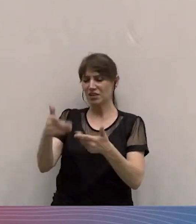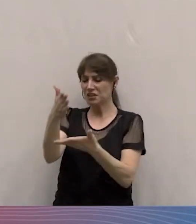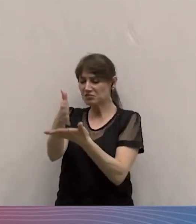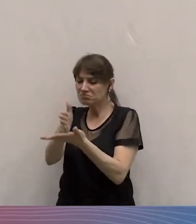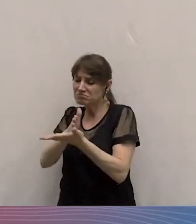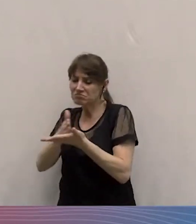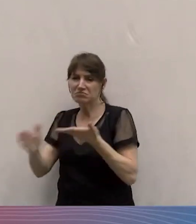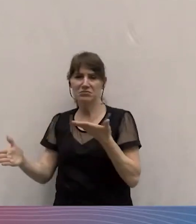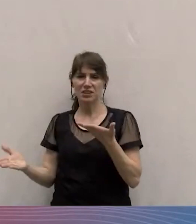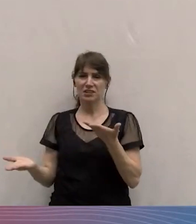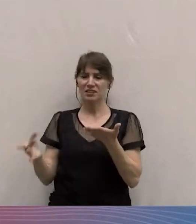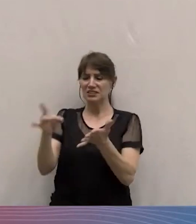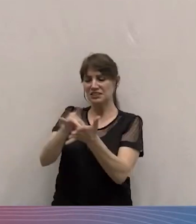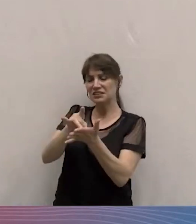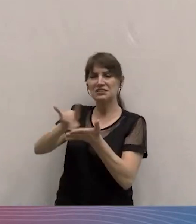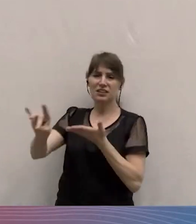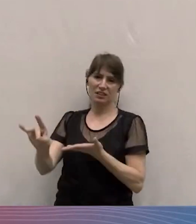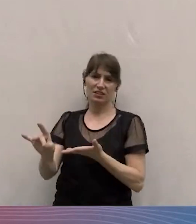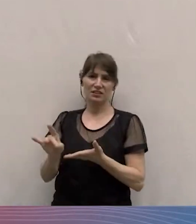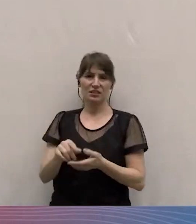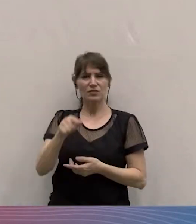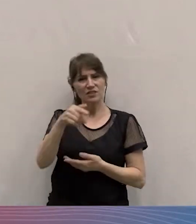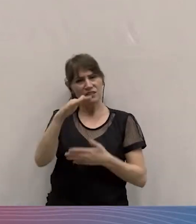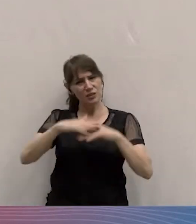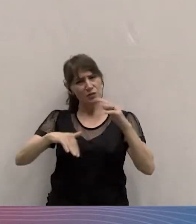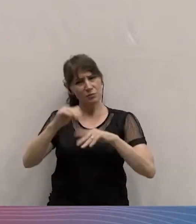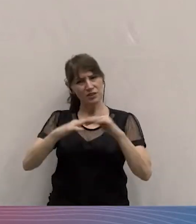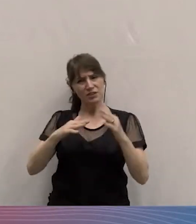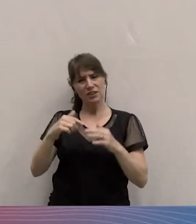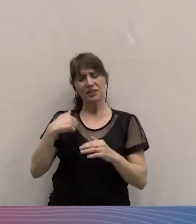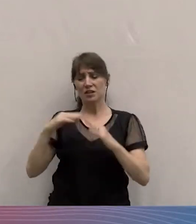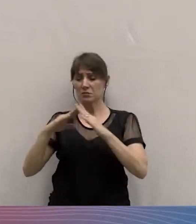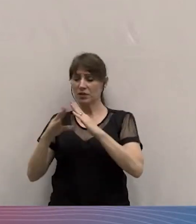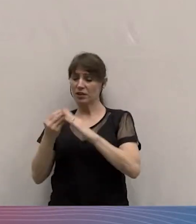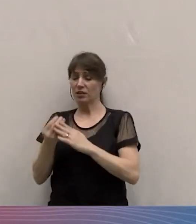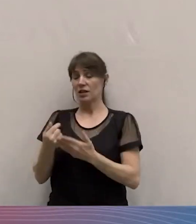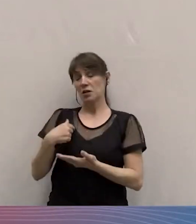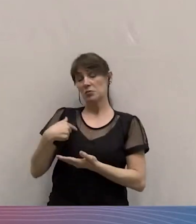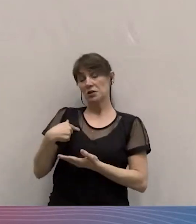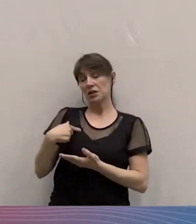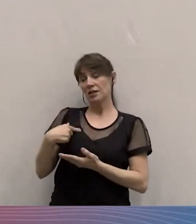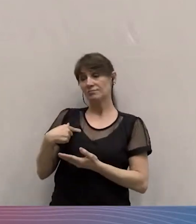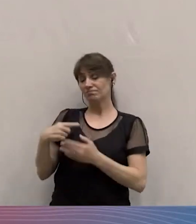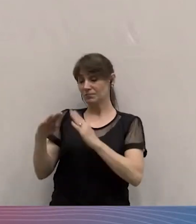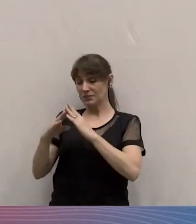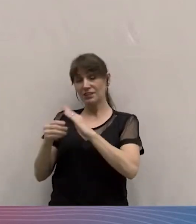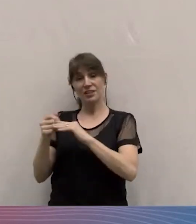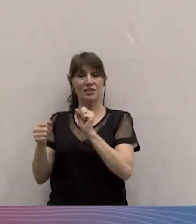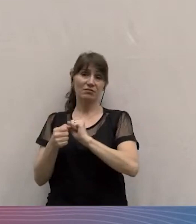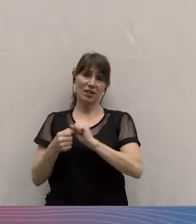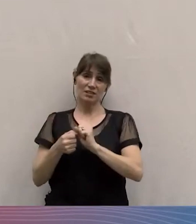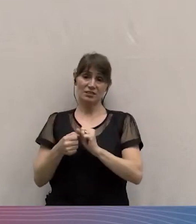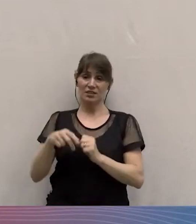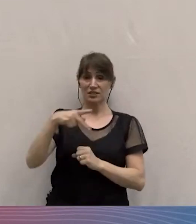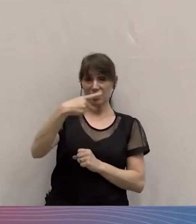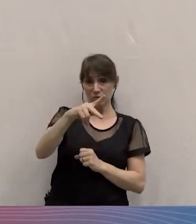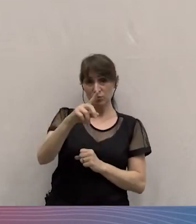divisão, só causam inimizade. Você não pratica isso, na minha igreja pratica isso, aí causa divisão.